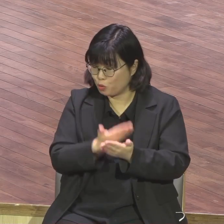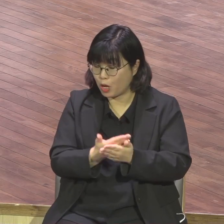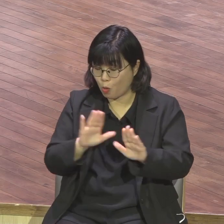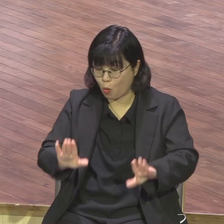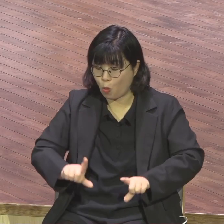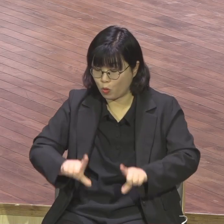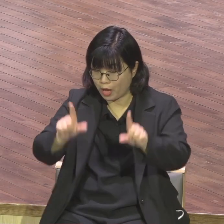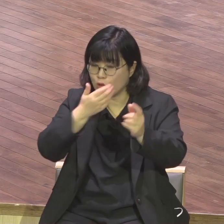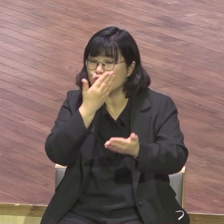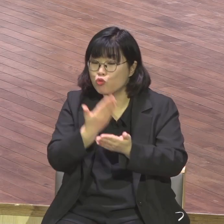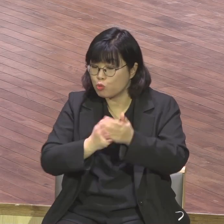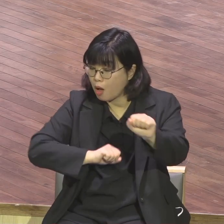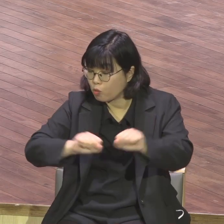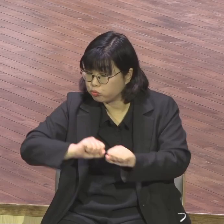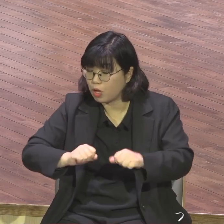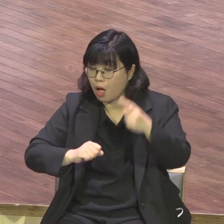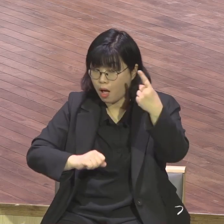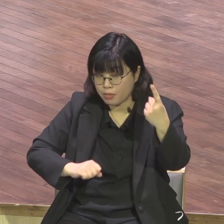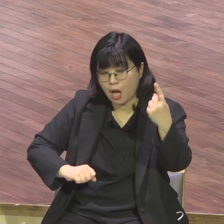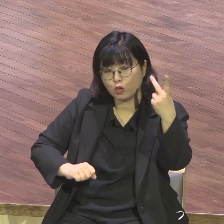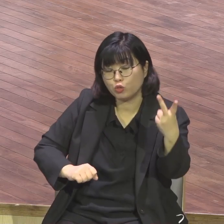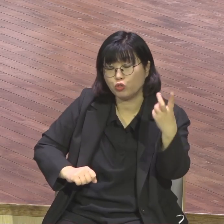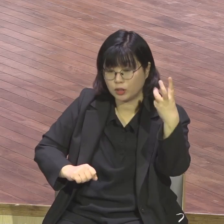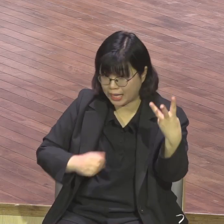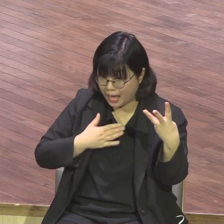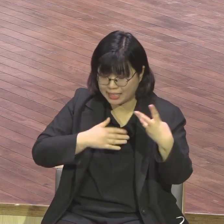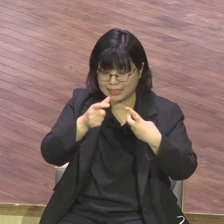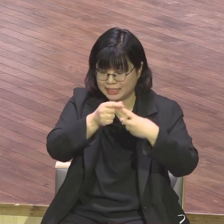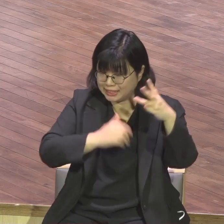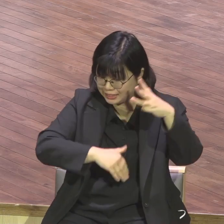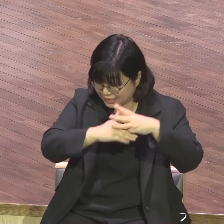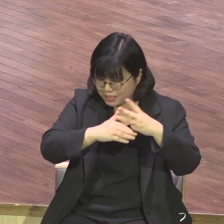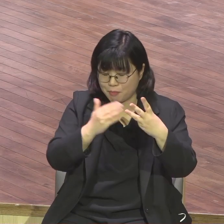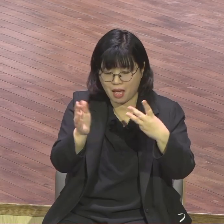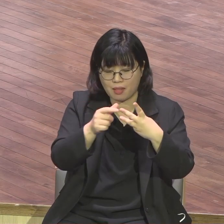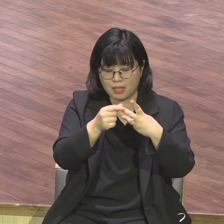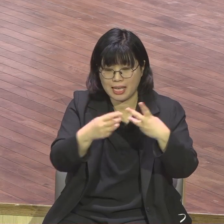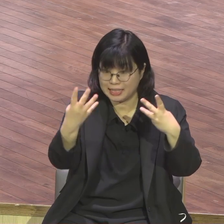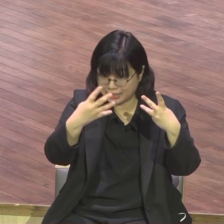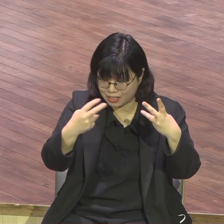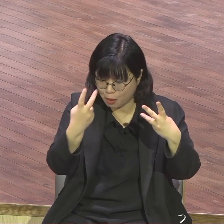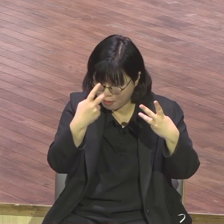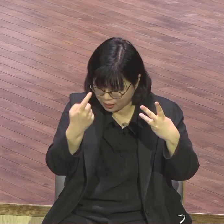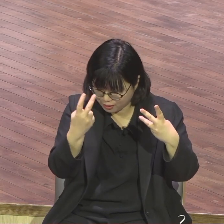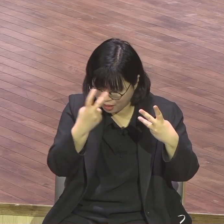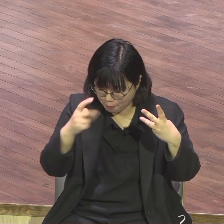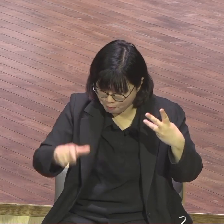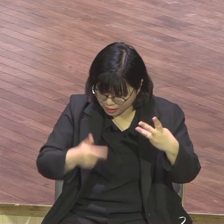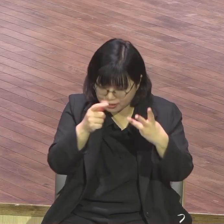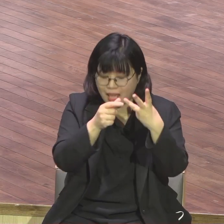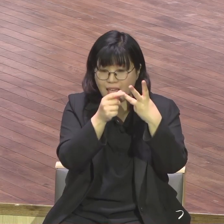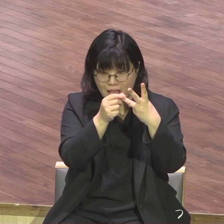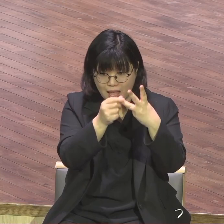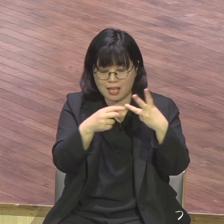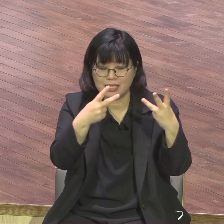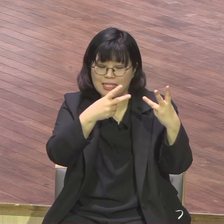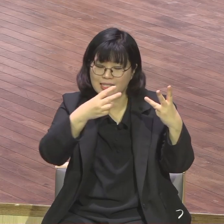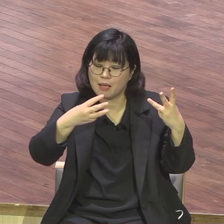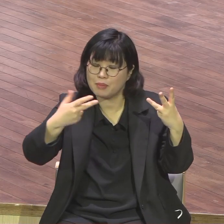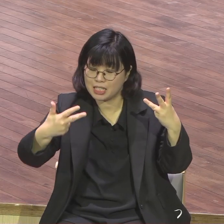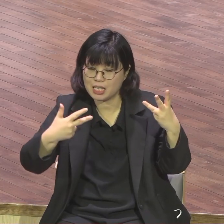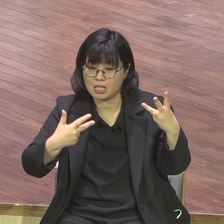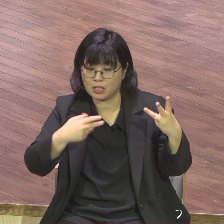예수 그리스도 안에서 한마음 한뜻이 되어야 됩니다. 한마음 한뜻. 자 사역의 성패와 직결되는데